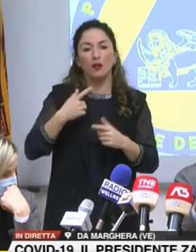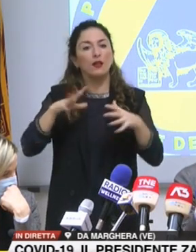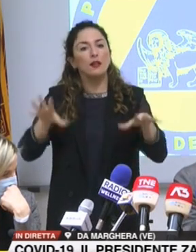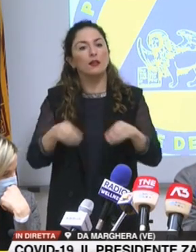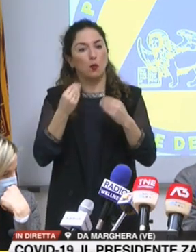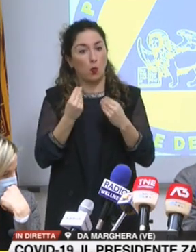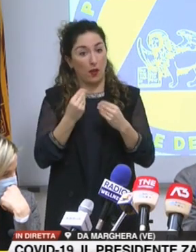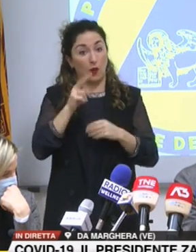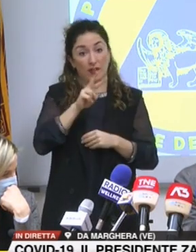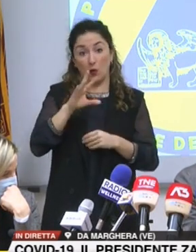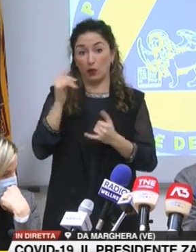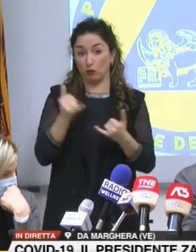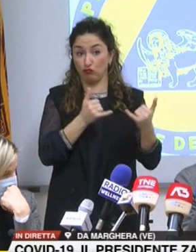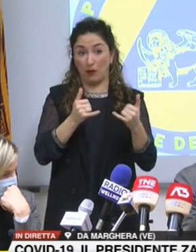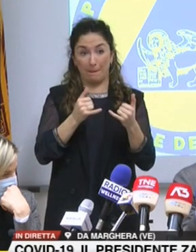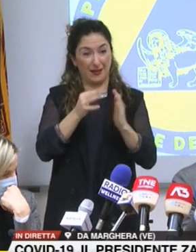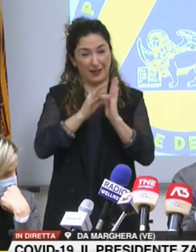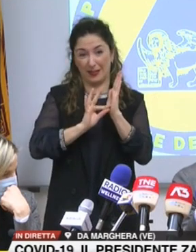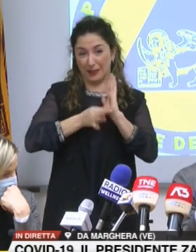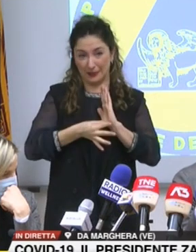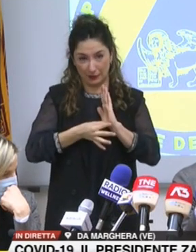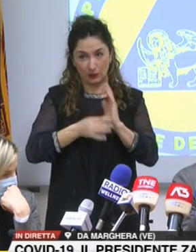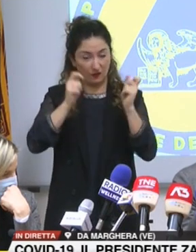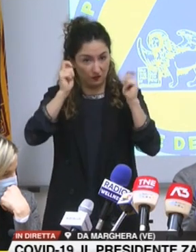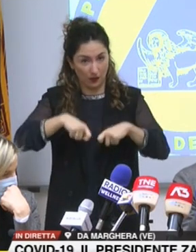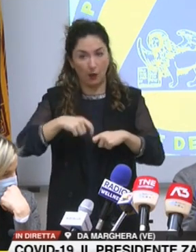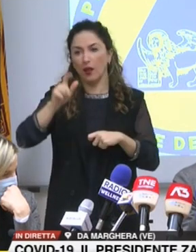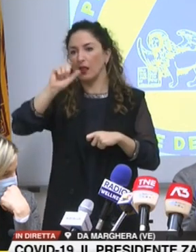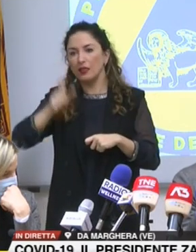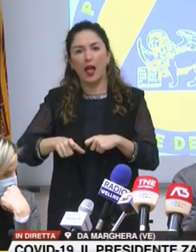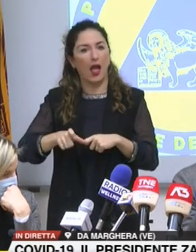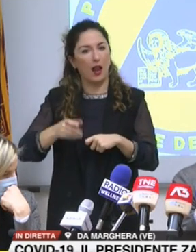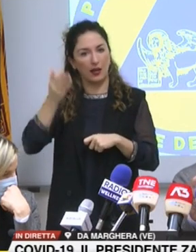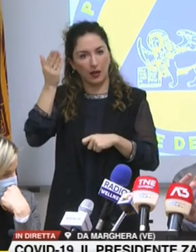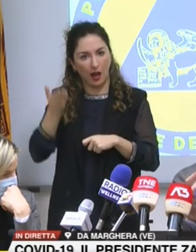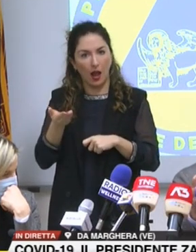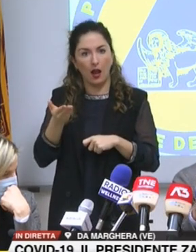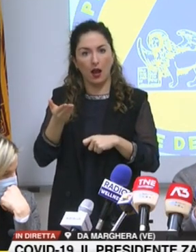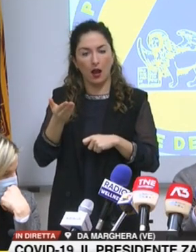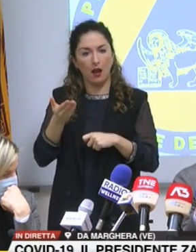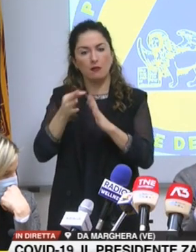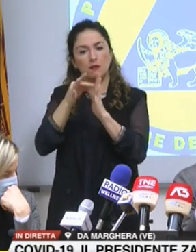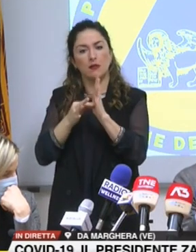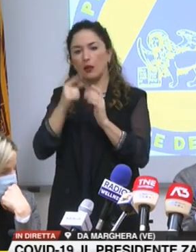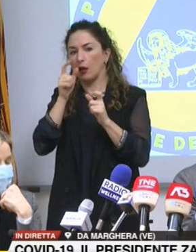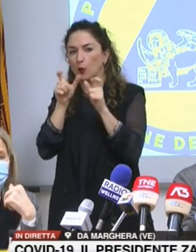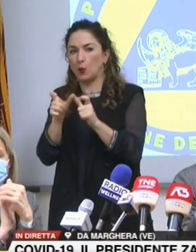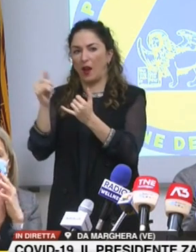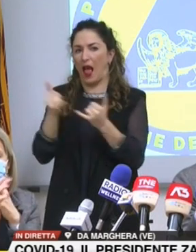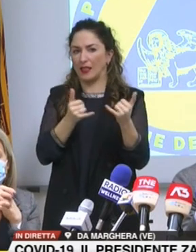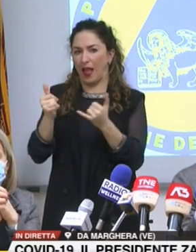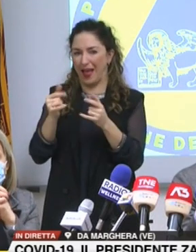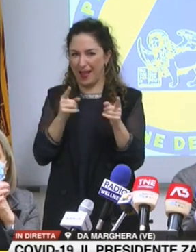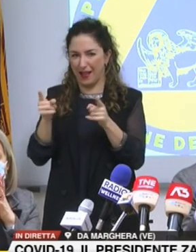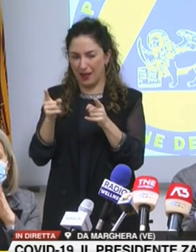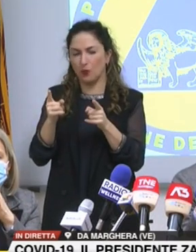di dicembre. Il 24 dicembre l'Italia si è dotata di una misura natalizia che prevedeva le zone arancioni